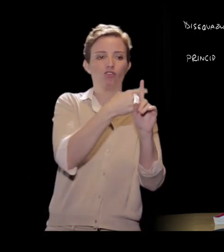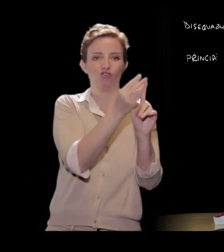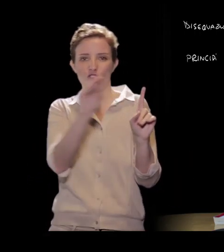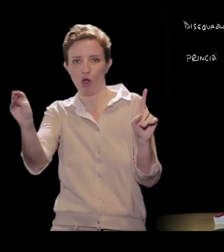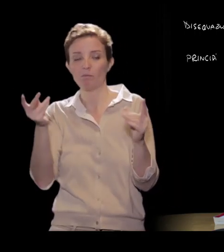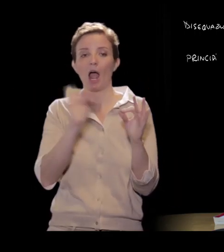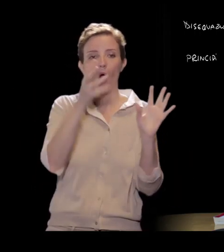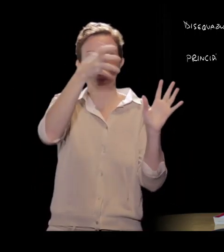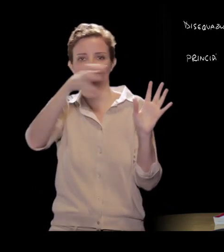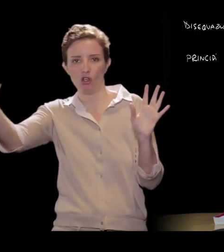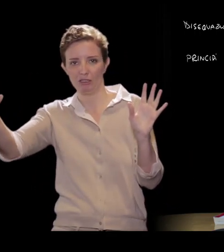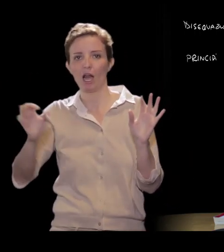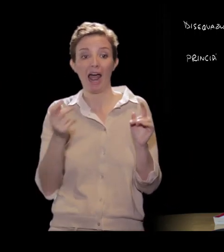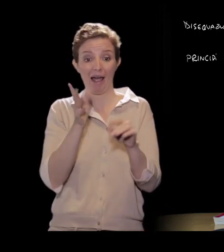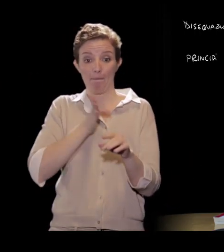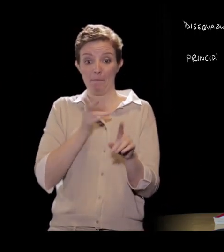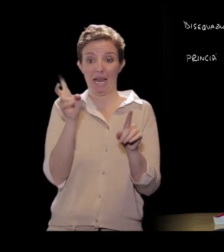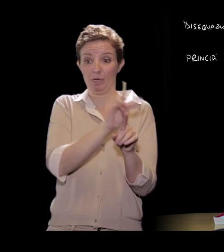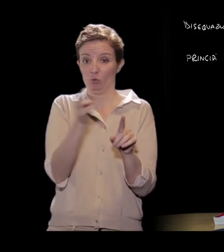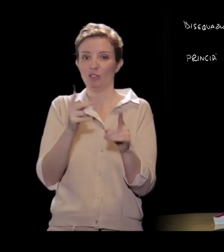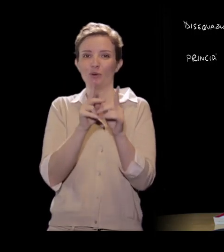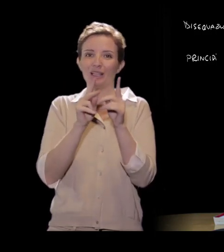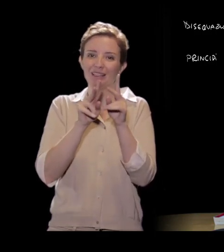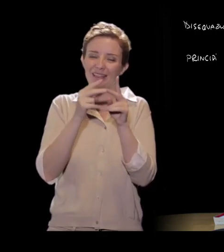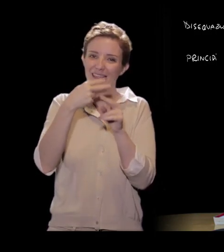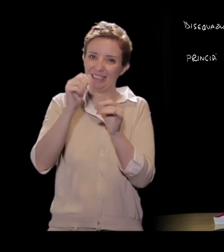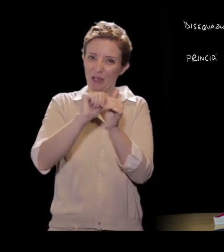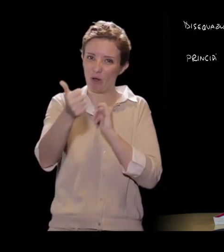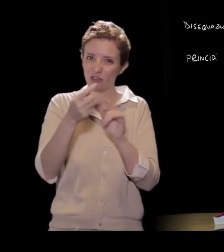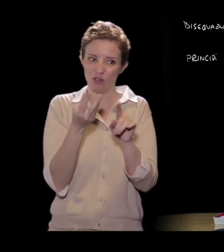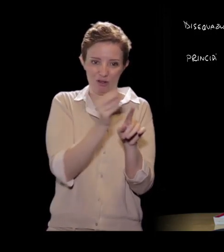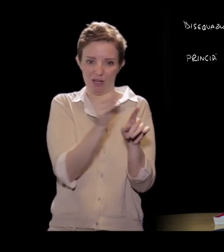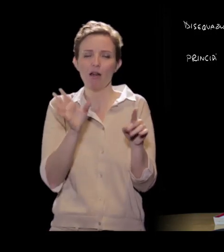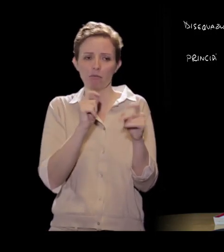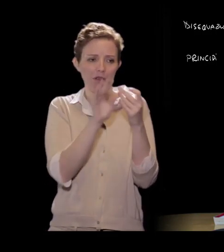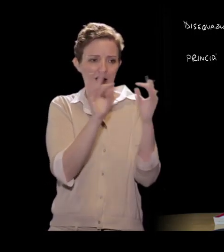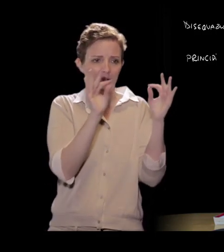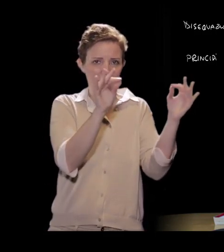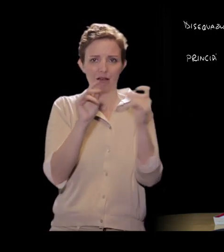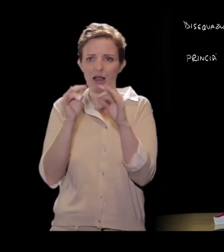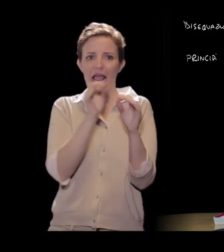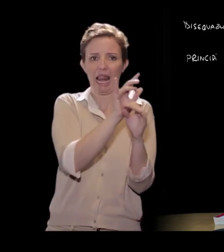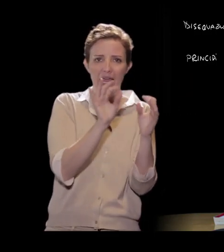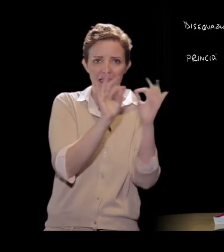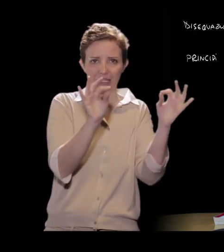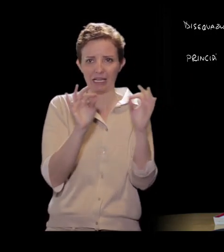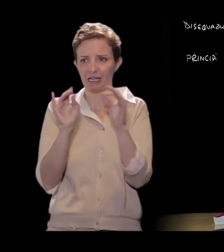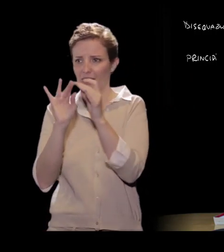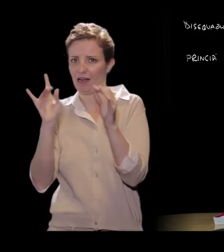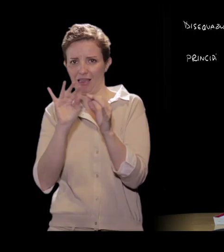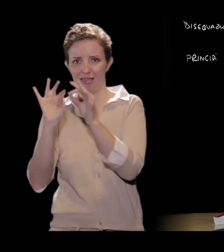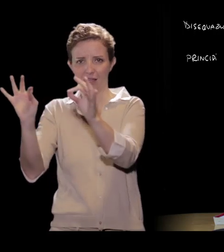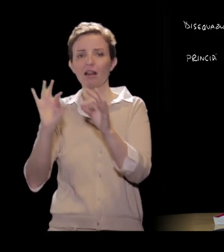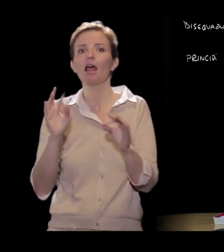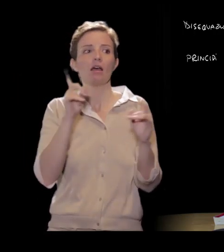a entrambi i membri di una this equazione delle espressioni letterali queste non vanno